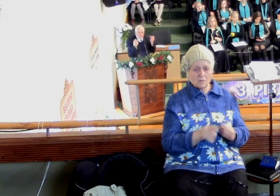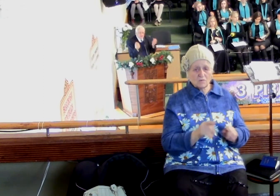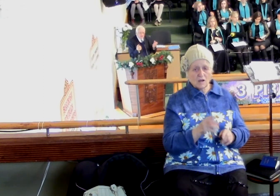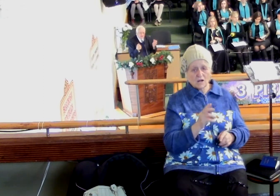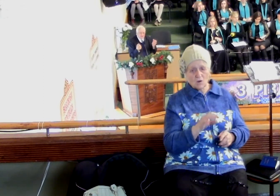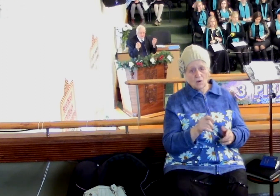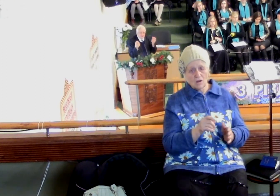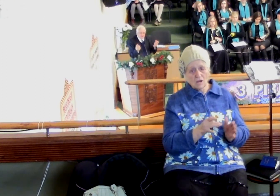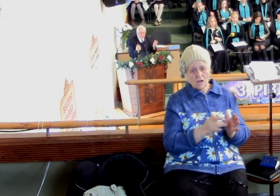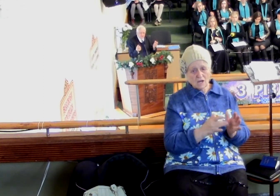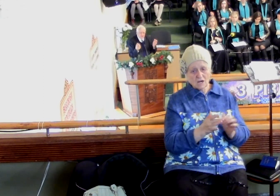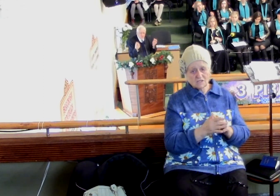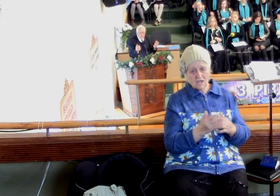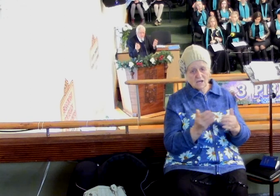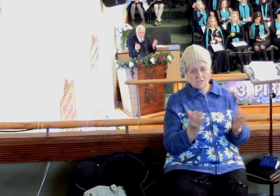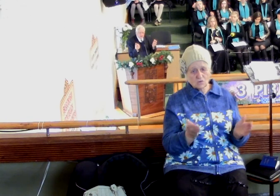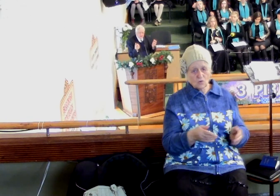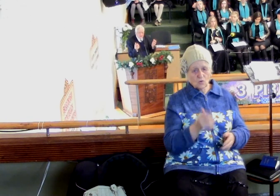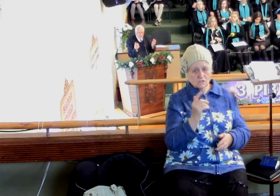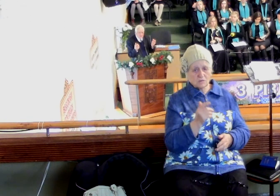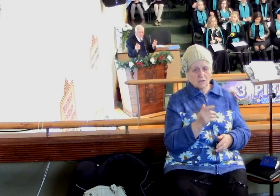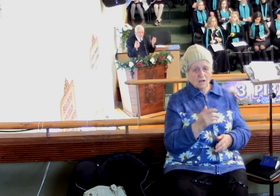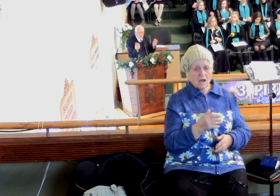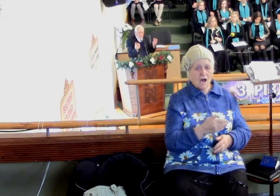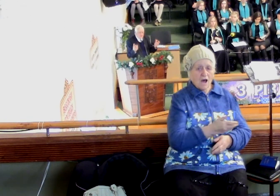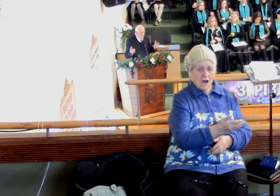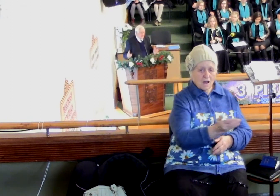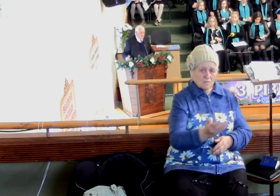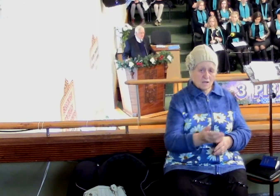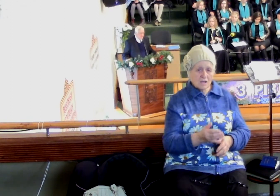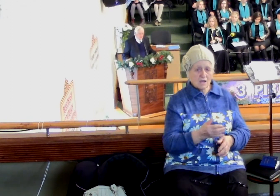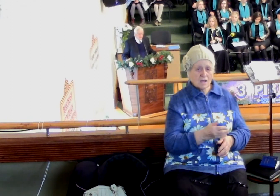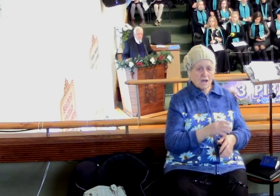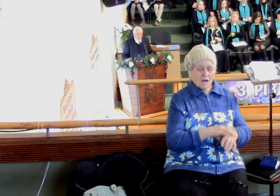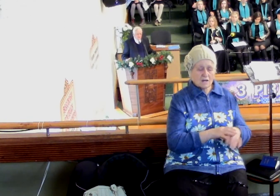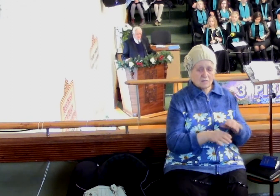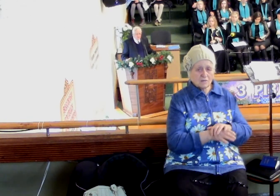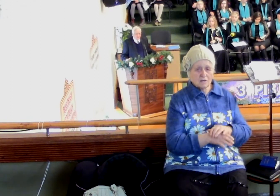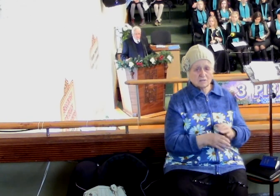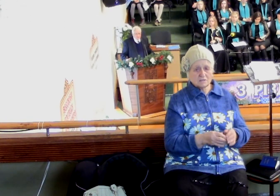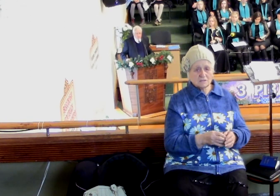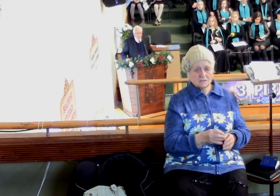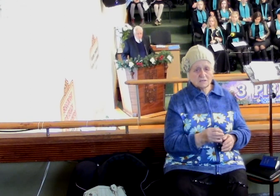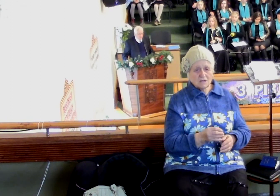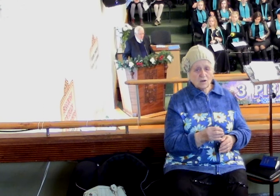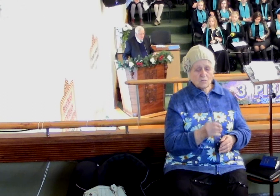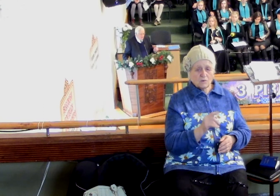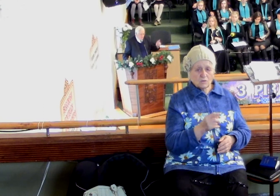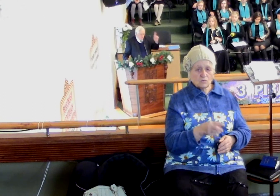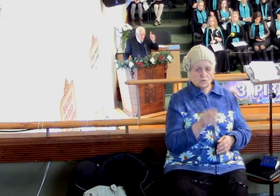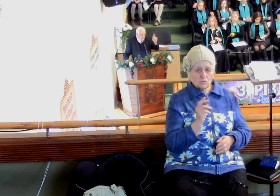но Христа, Иисуса, Господа, и мы рабы ваши для Иисуса. Потому что